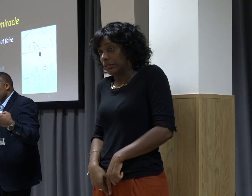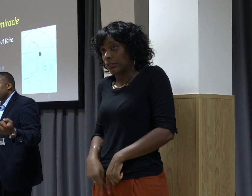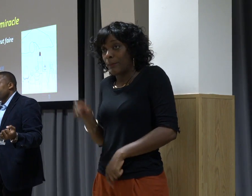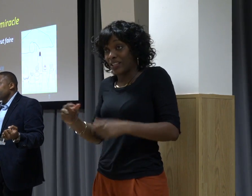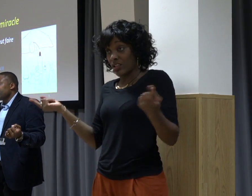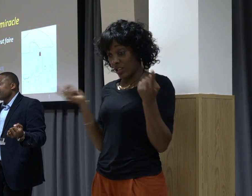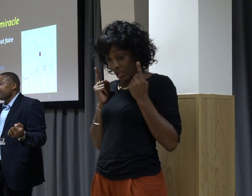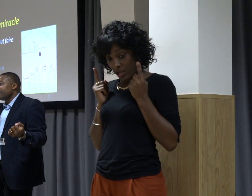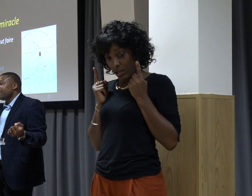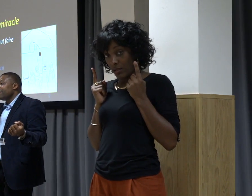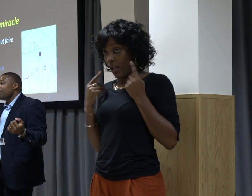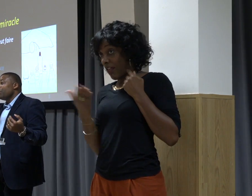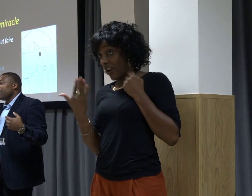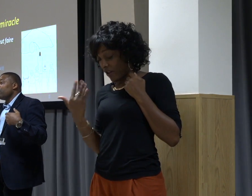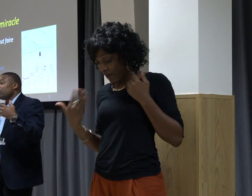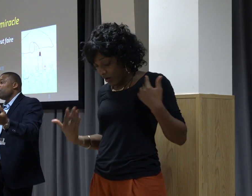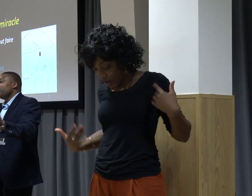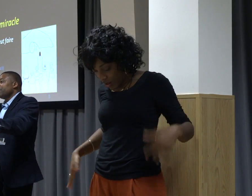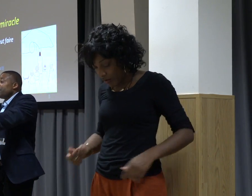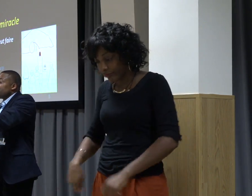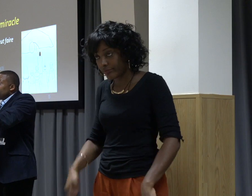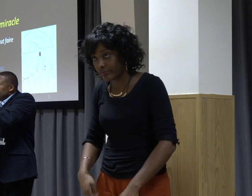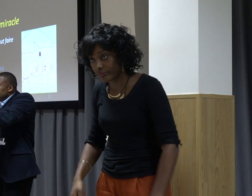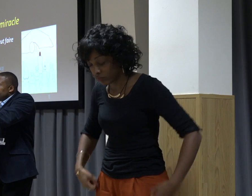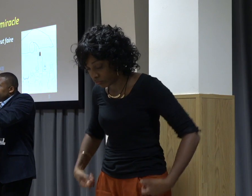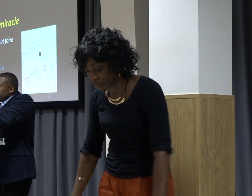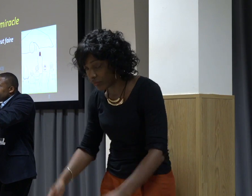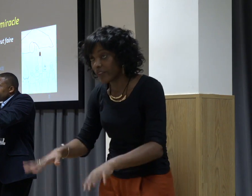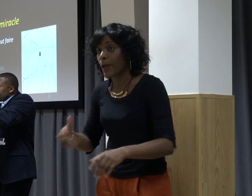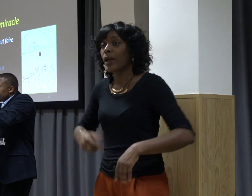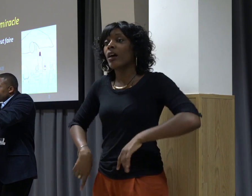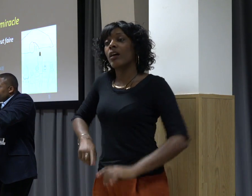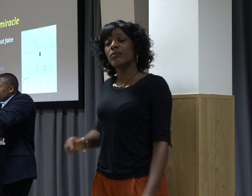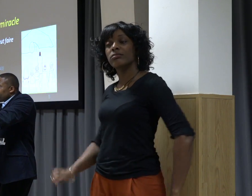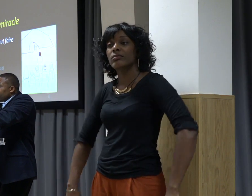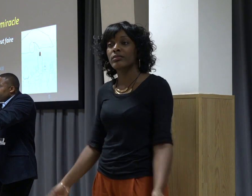les bandelettes pour qu'il retrouve sa pleine mobilité.